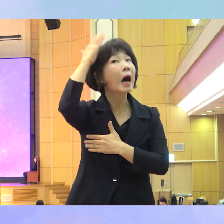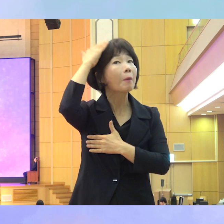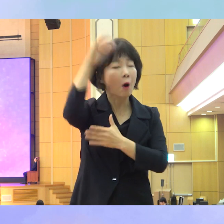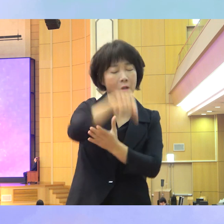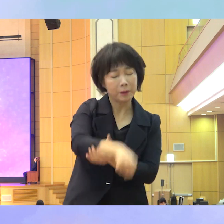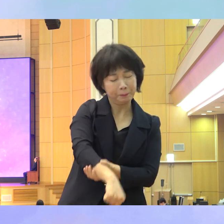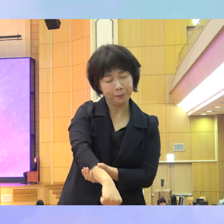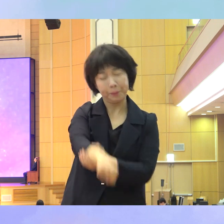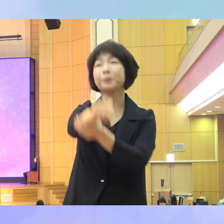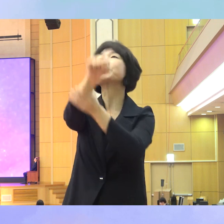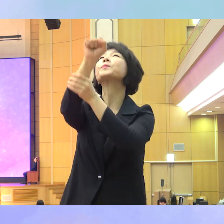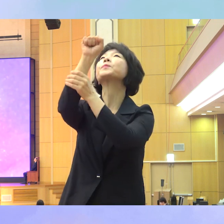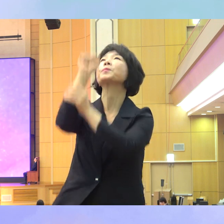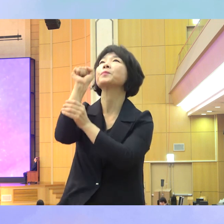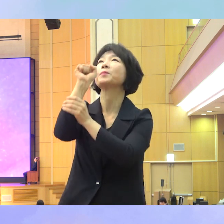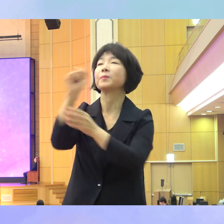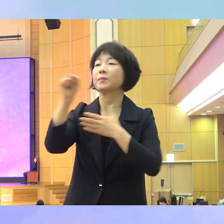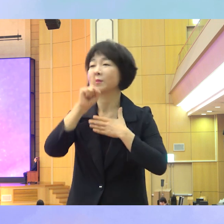문들아 머리